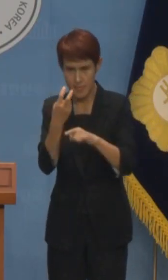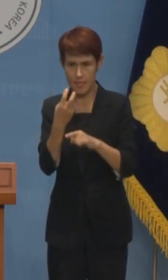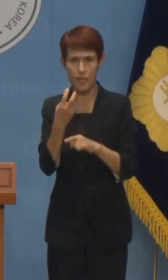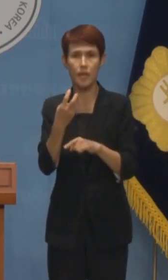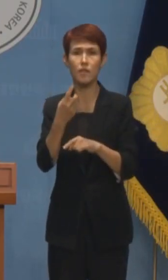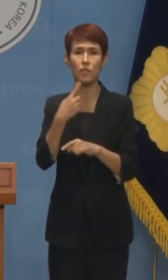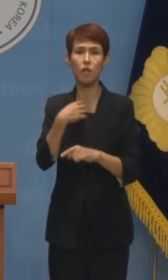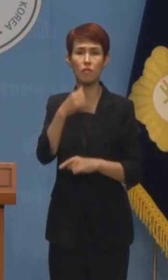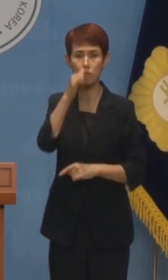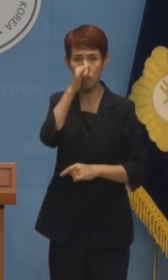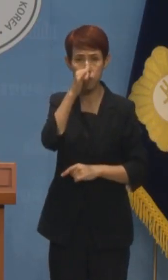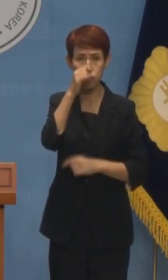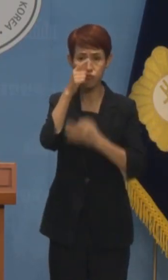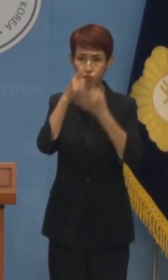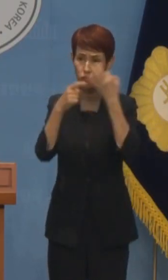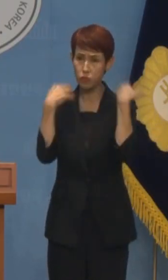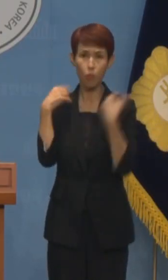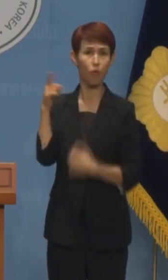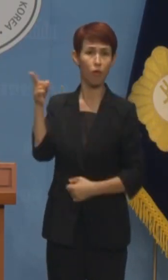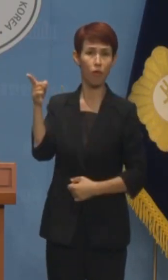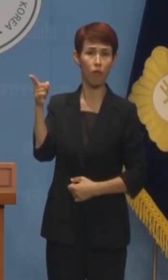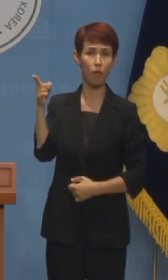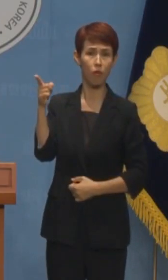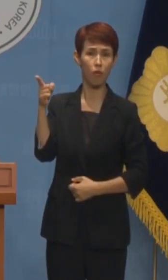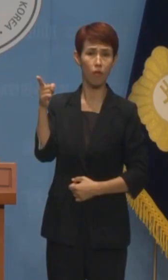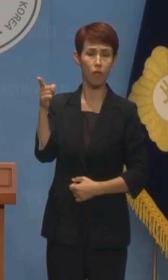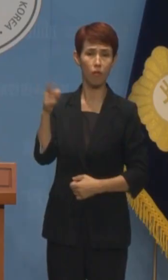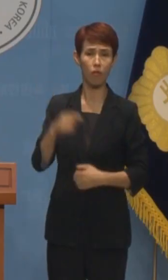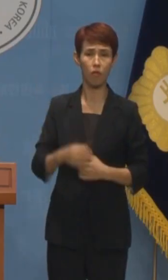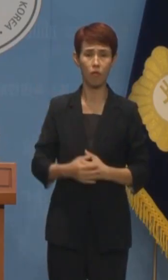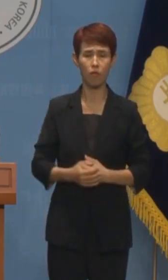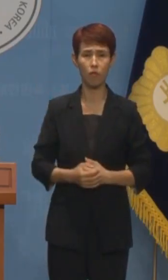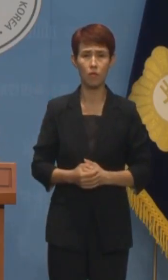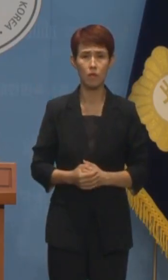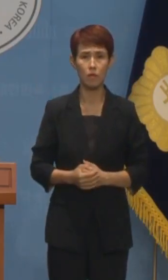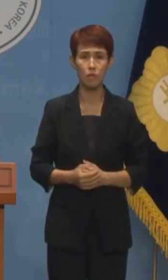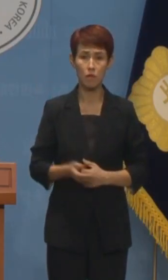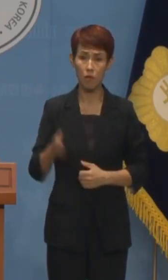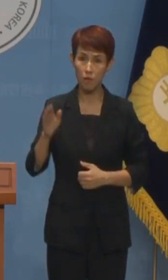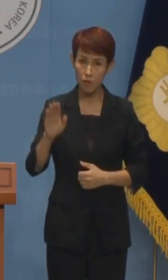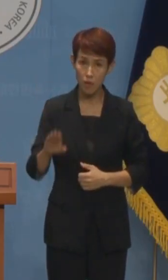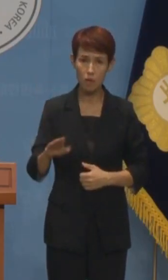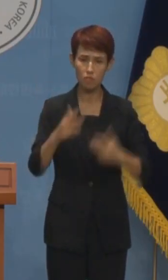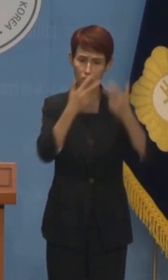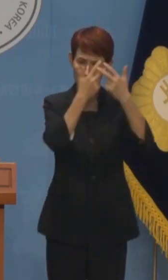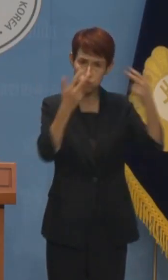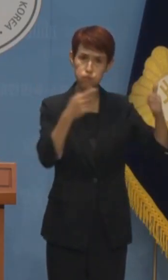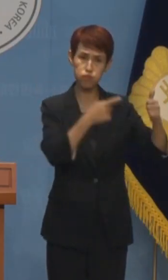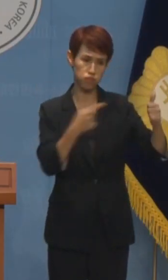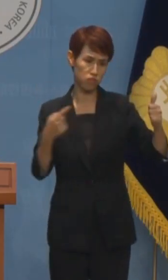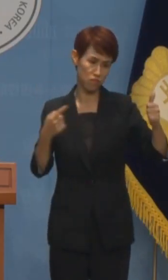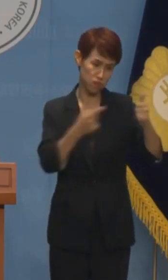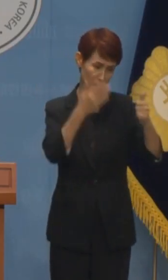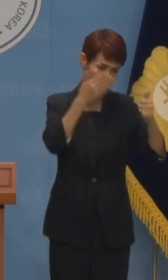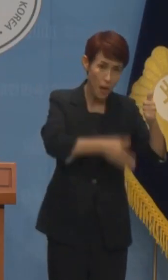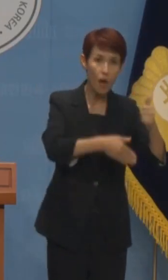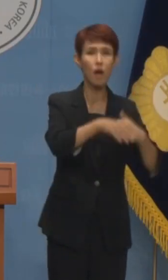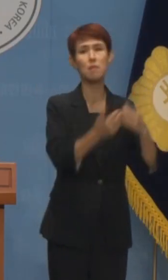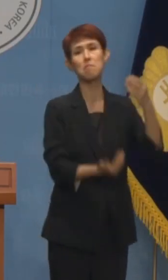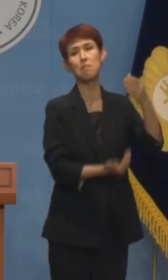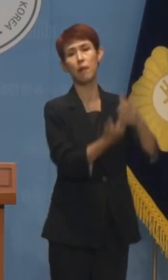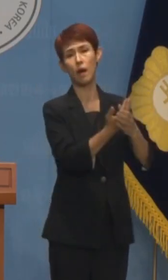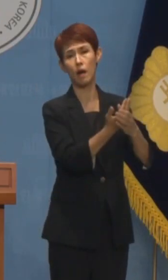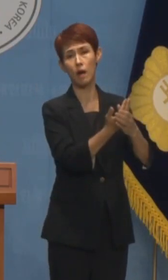진행한 윤석열 정권의 경찰입니다. 그러나 제1야당 대표에 대한